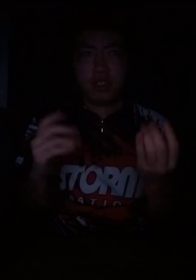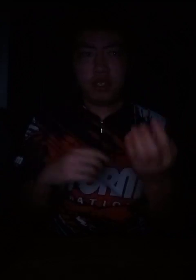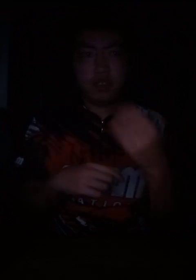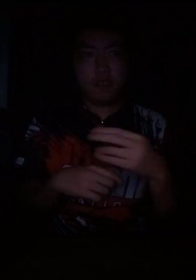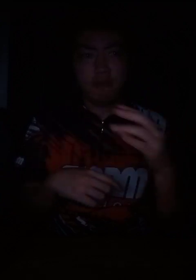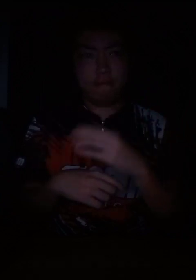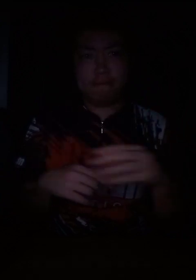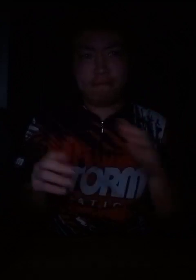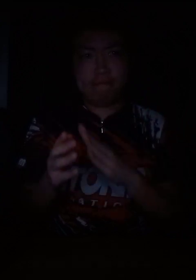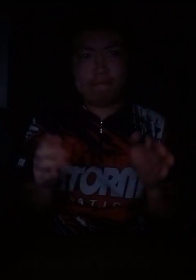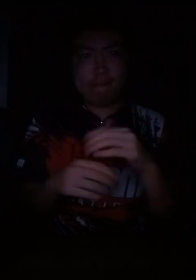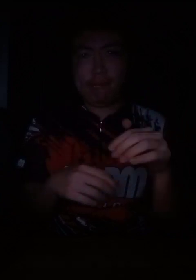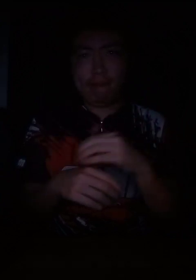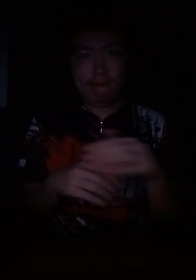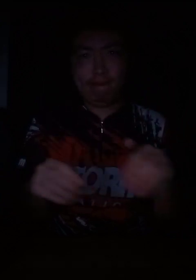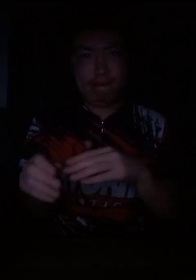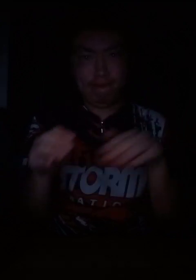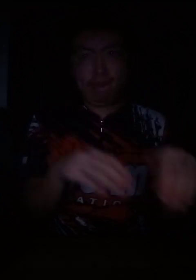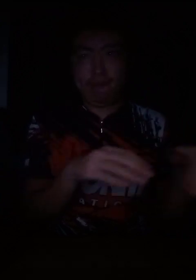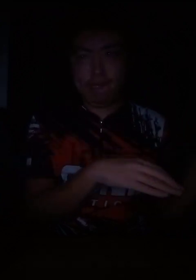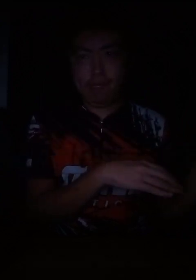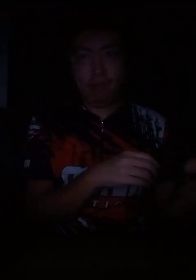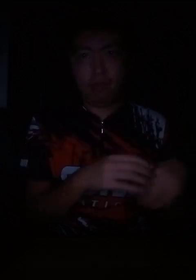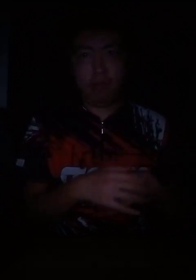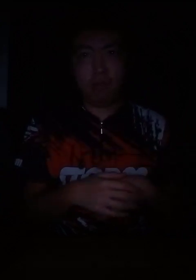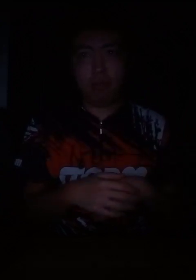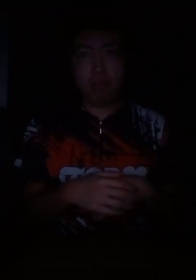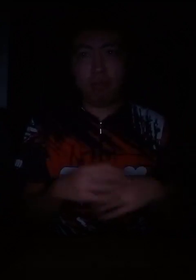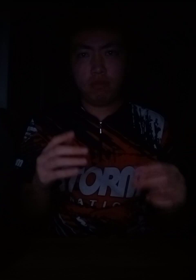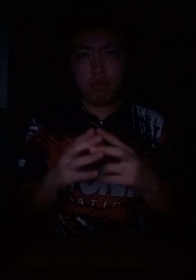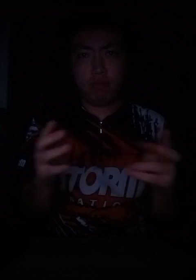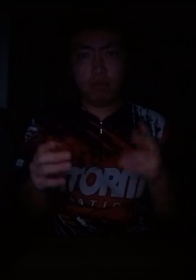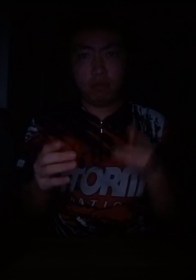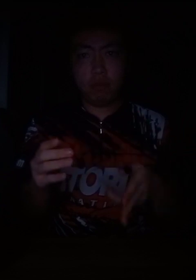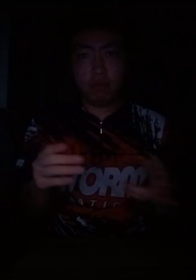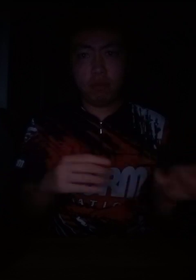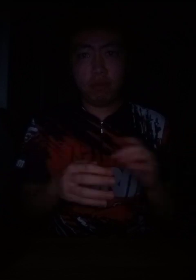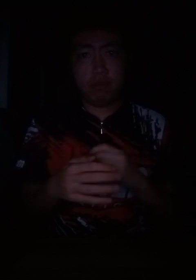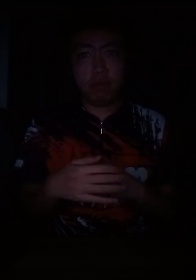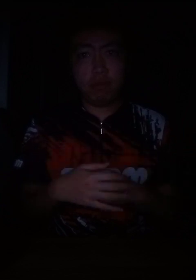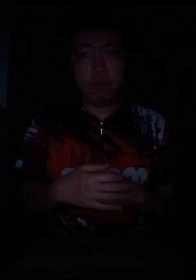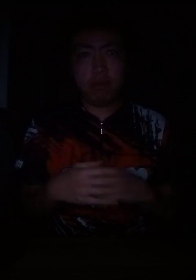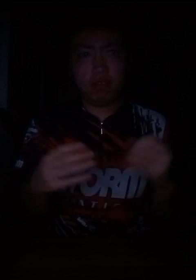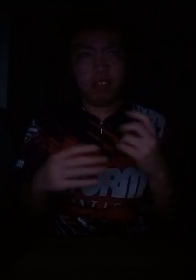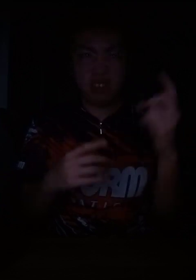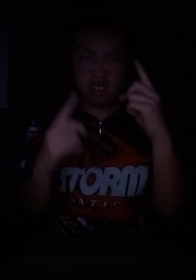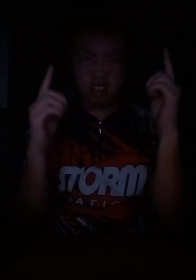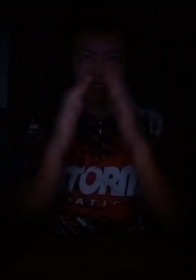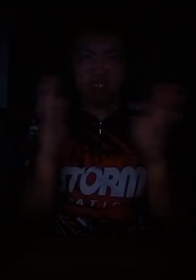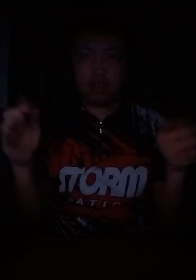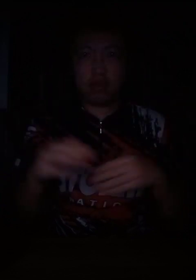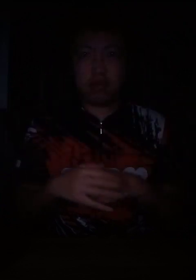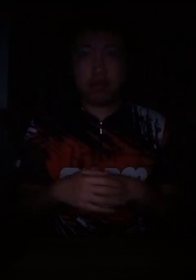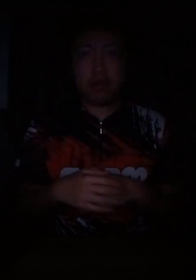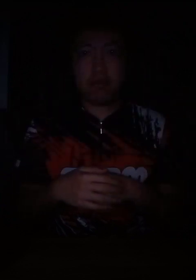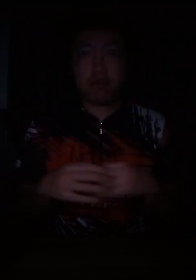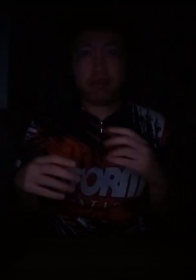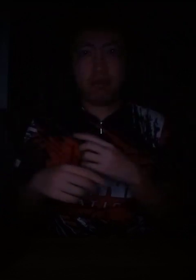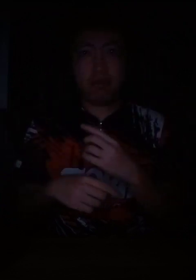갑자기 달리는 버스 안에서 내려달라고 했다는데요. 정류장에서만 내려줄 수 있다는 대답에 화를 내기 시작했다고 합니다. A씨는 버스